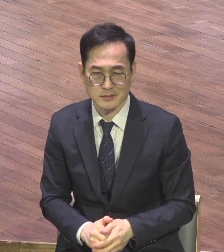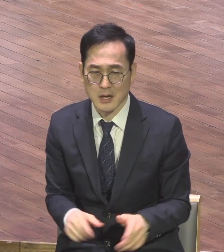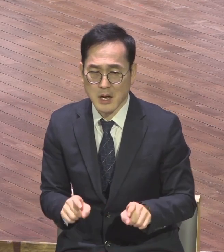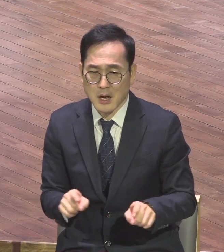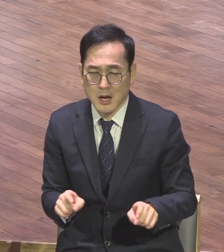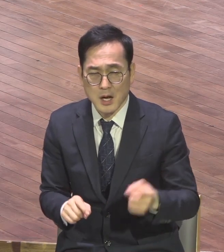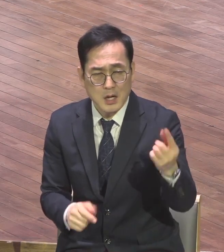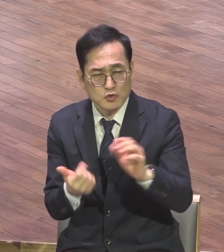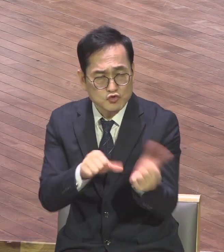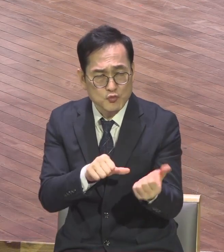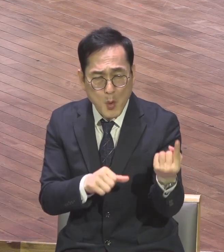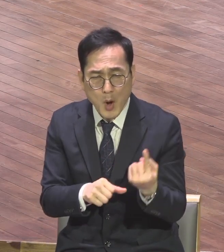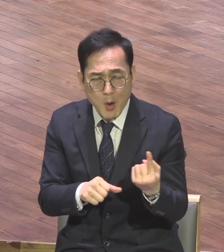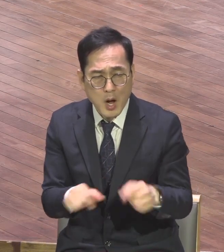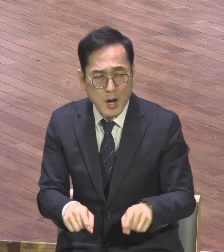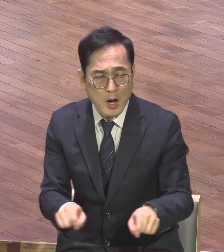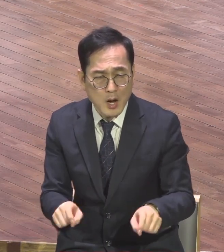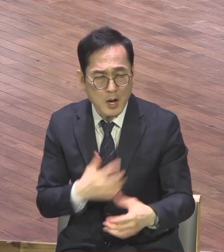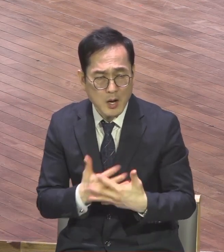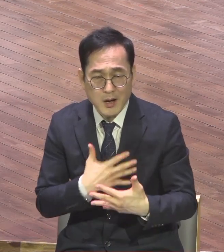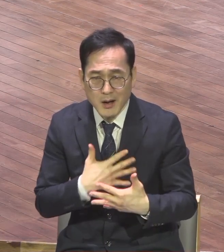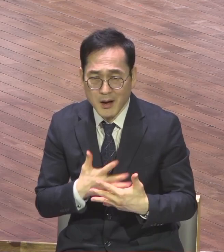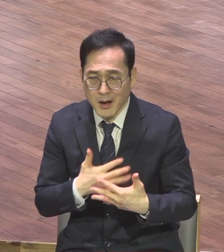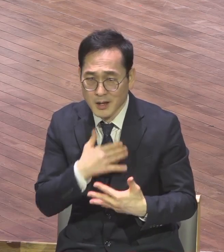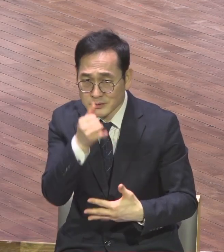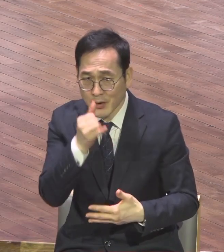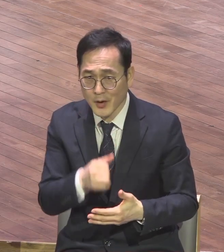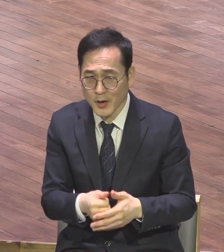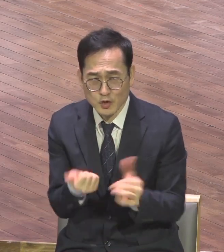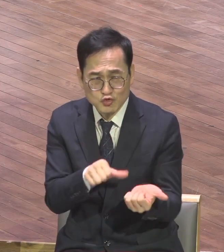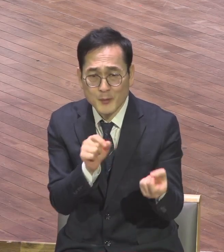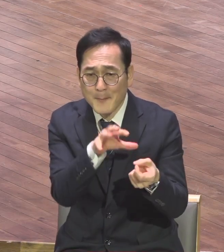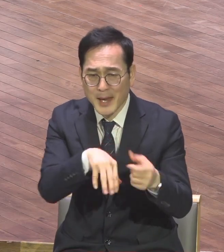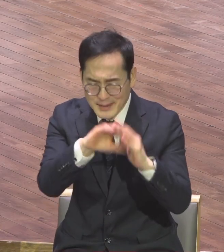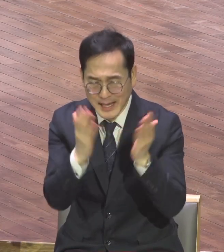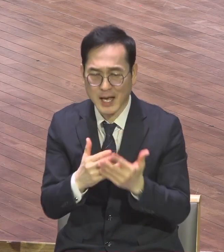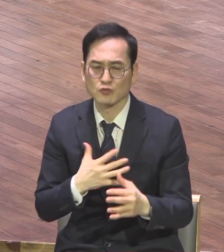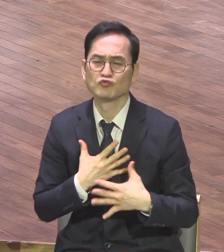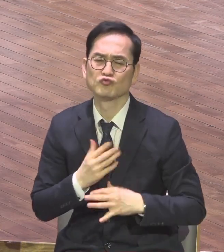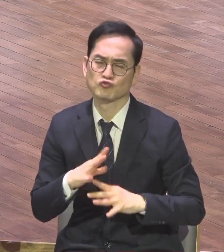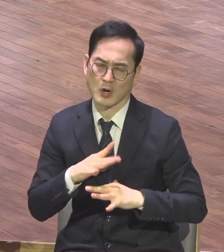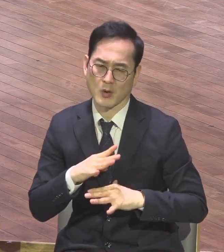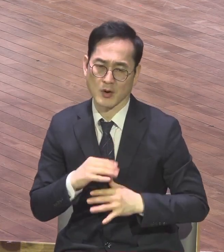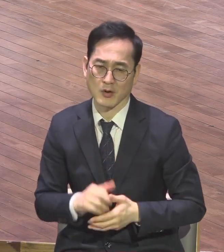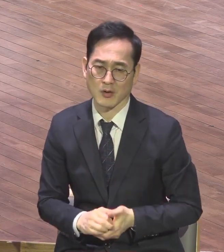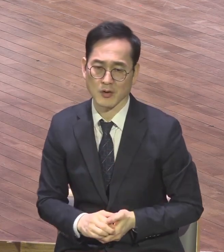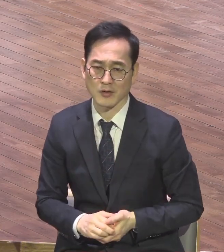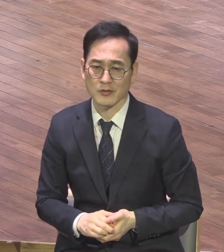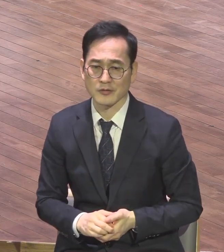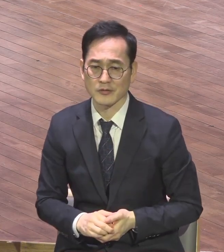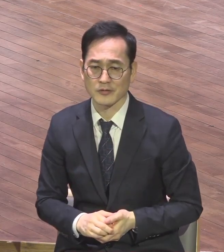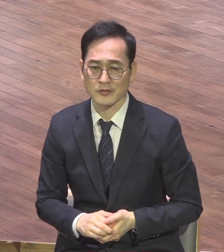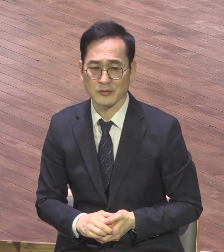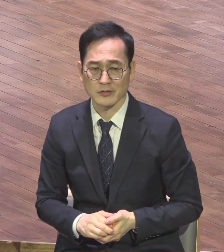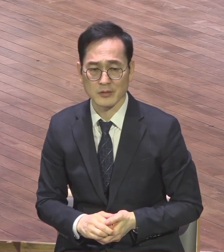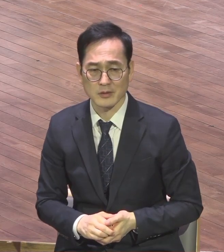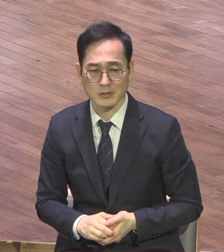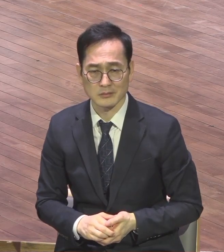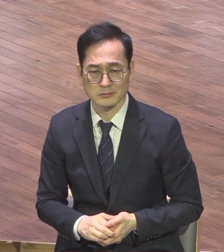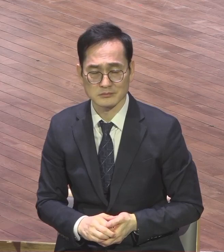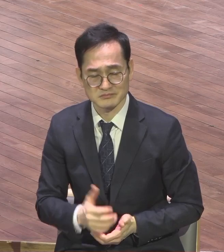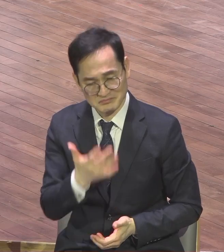벌벌벌 사형탈배 똥오줌 못 가릴 정도로 떨었단 말이에요. 죽음 앞에 다 떨게 돼 있어요. 여기서 누가 자유하느냐 누가